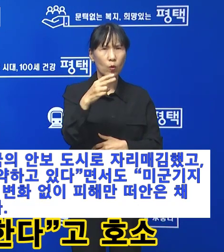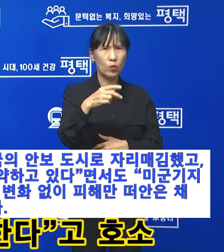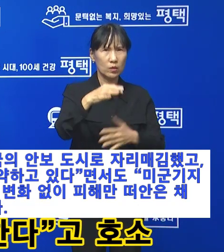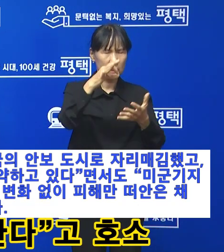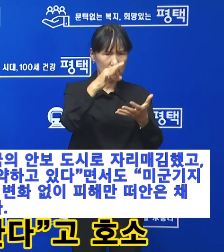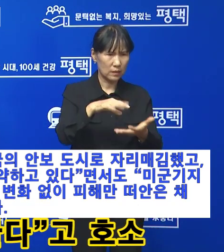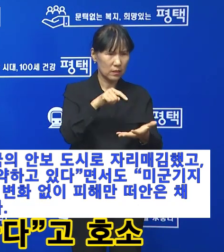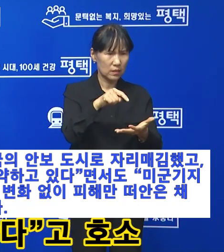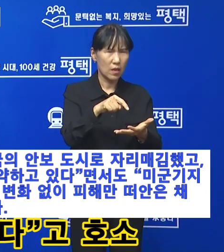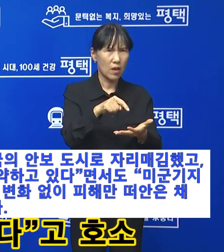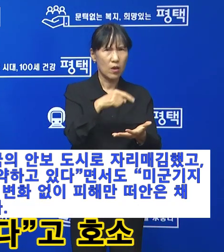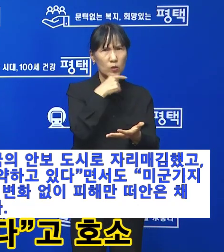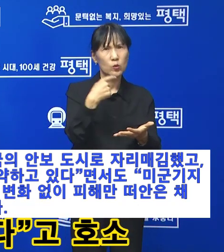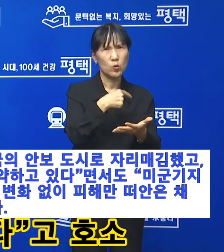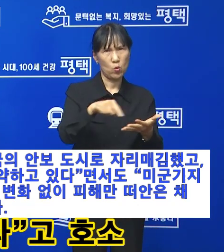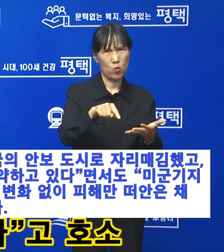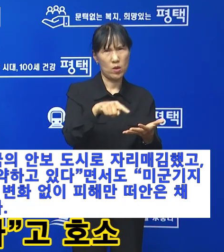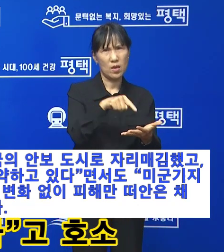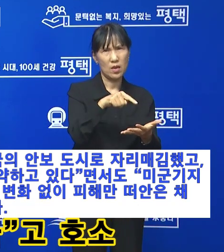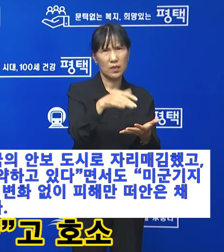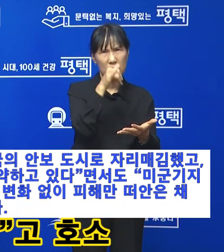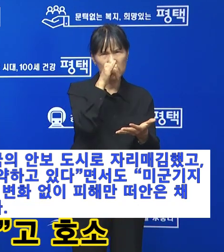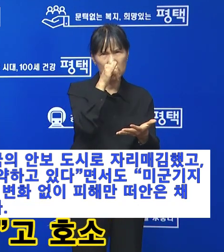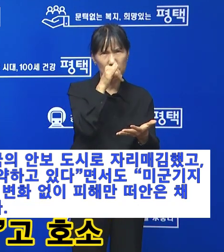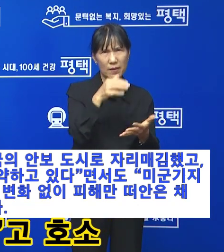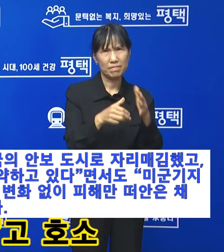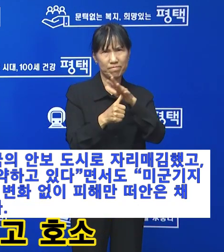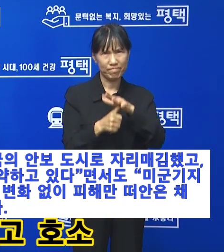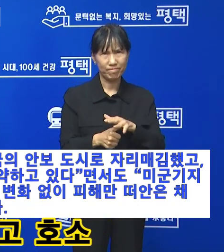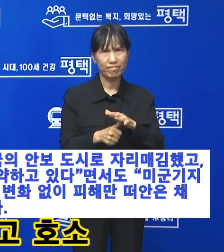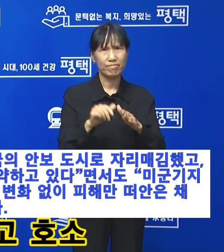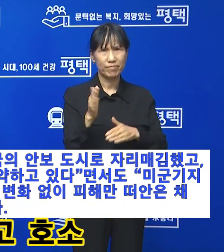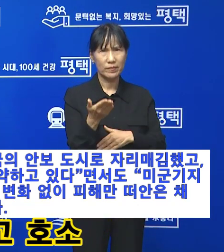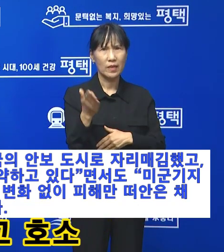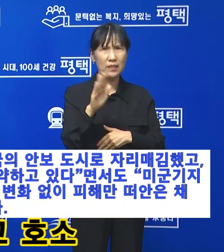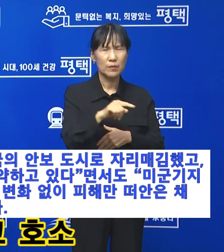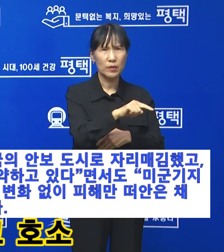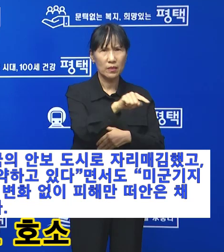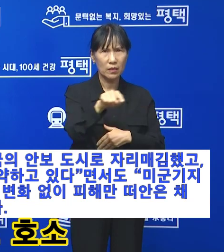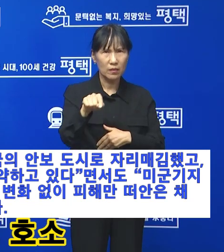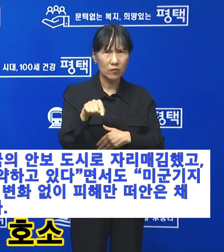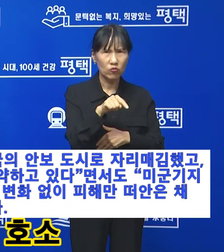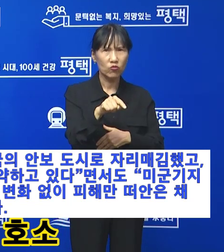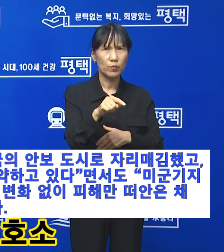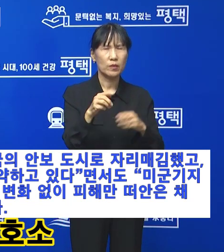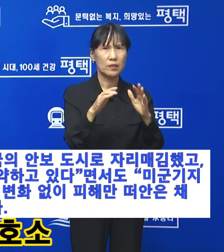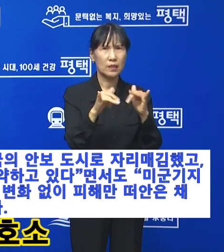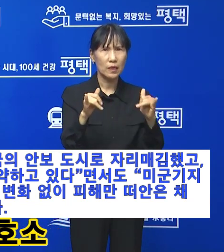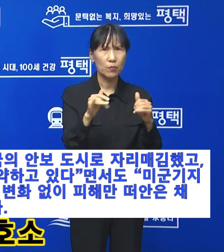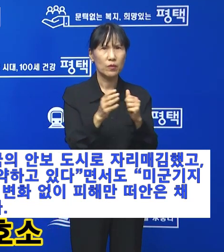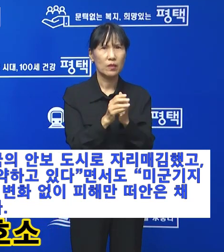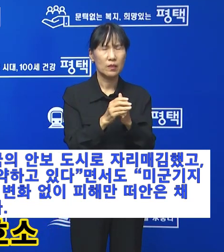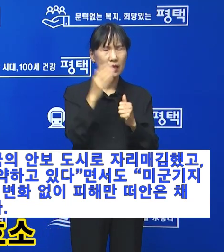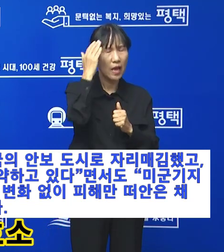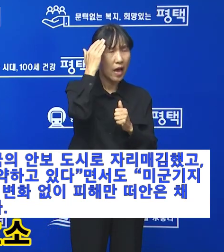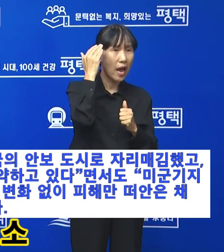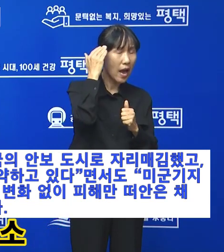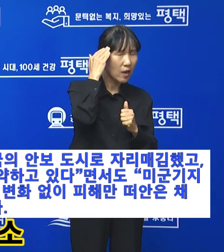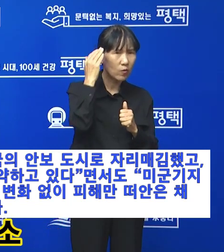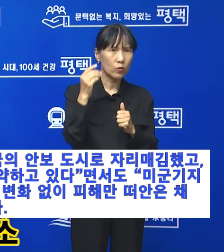산생 불이익을 감수했지만려 이들은 일종의 명으로 리라 주한미군을는